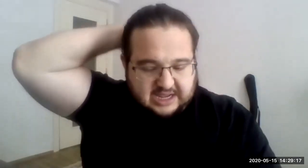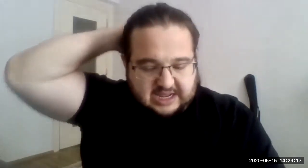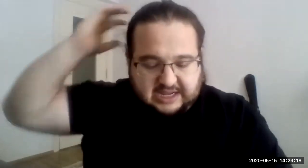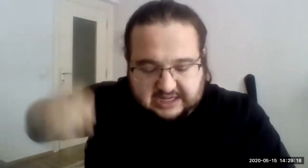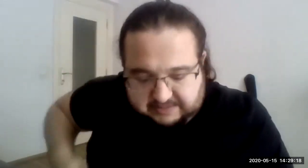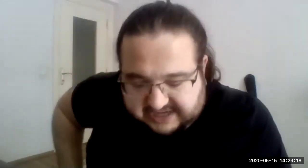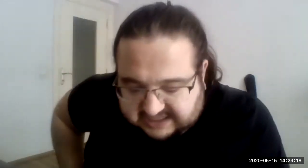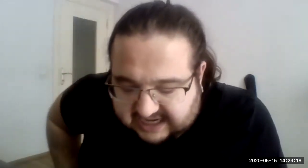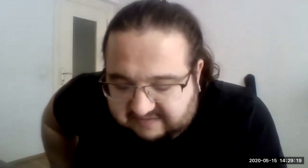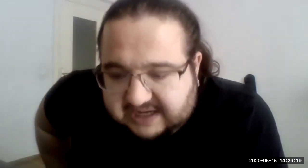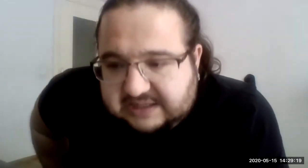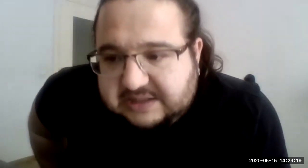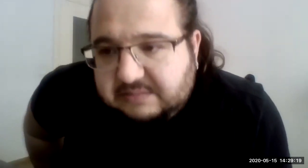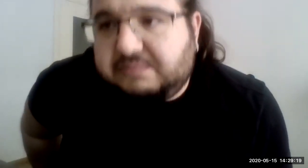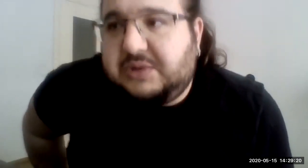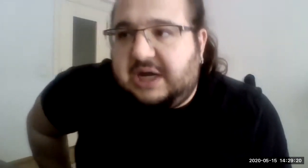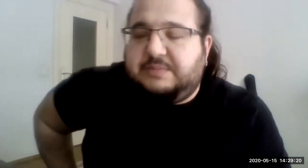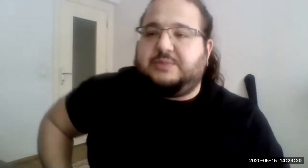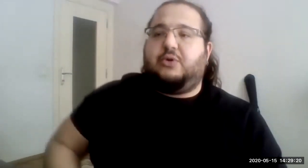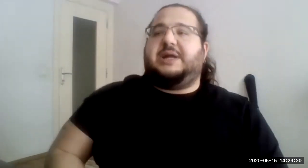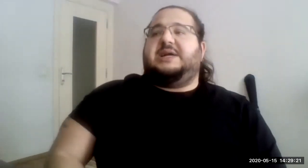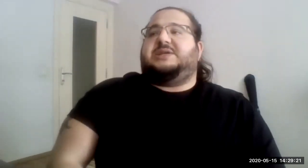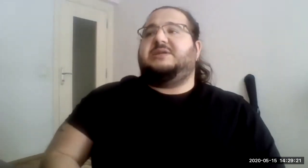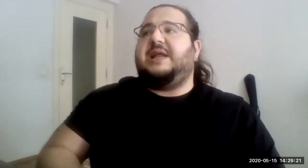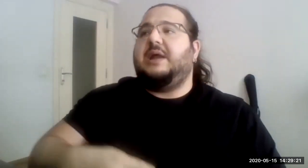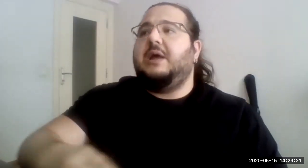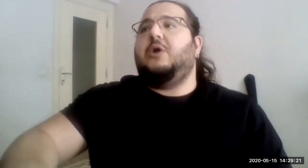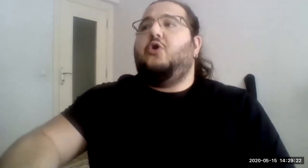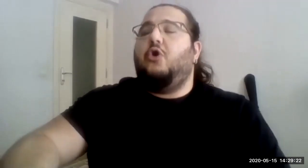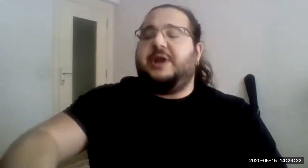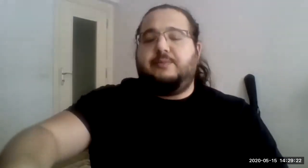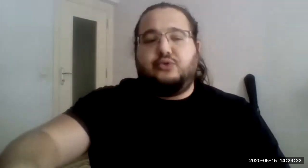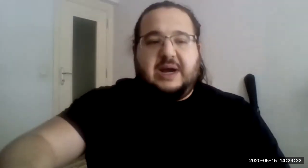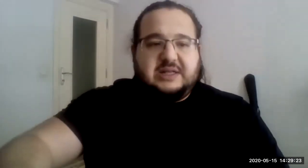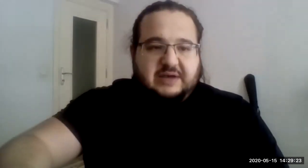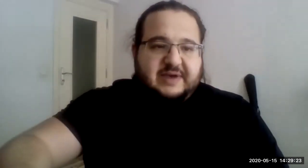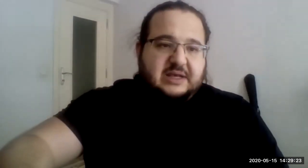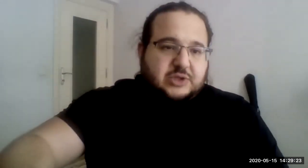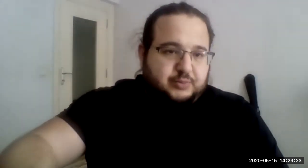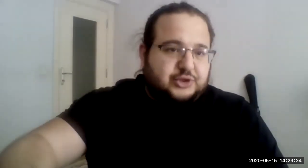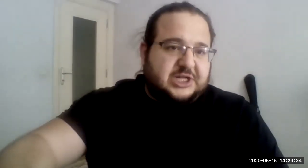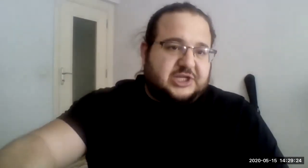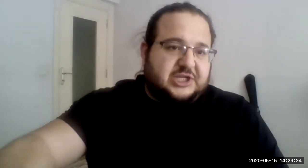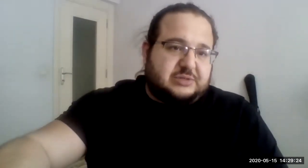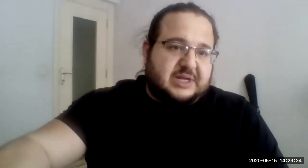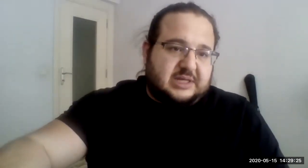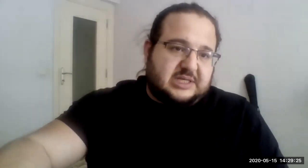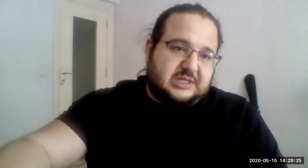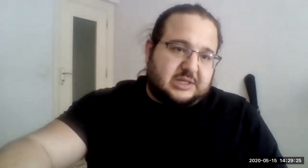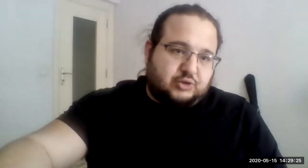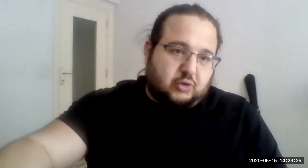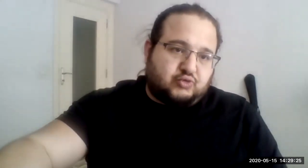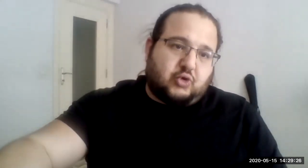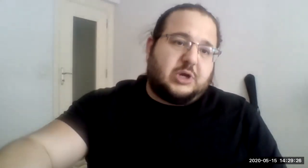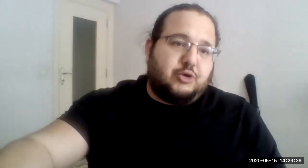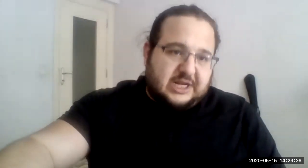de bireysel ve takım sporları açısından ödenek bulmakta ve sporcu yetiştirmekte